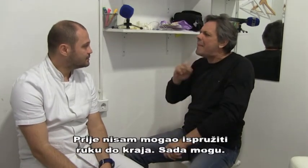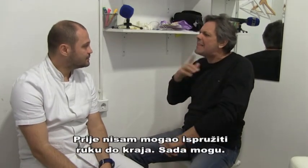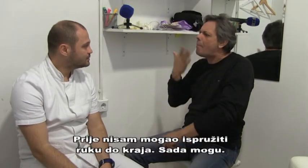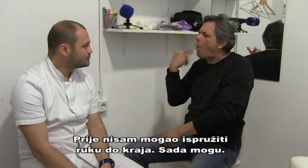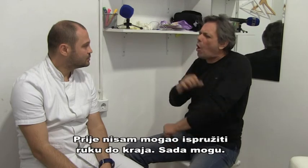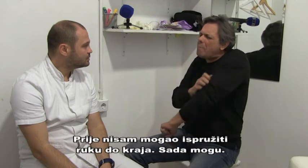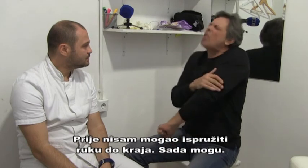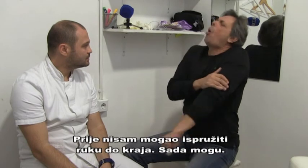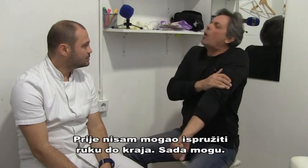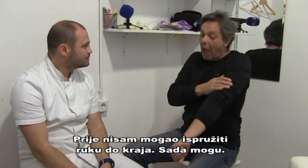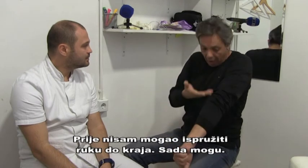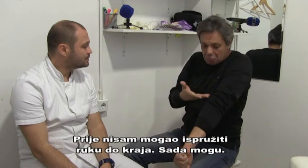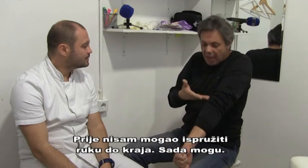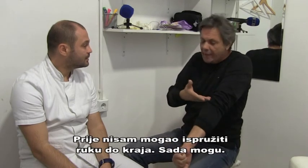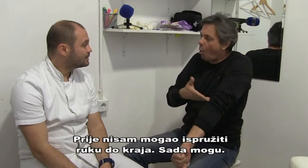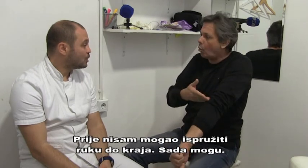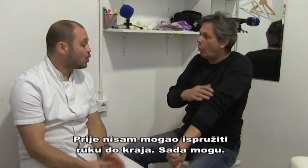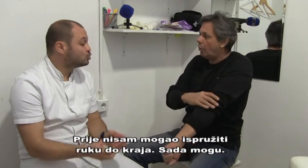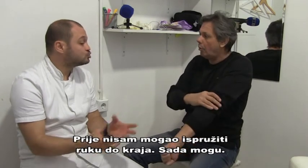nisam mogao pije do kraja, sada mogu.